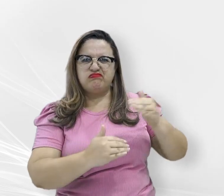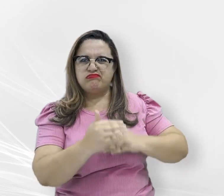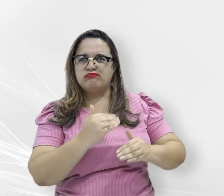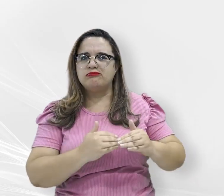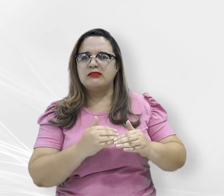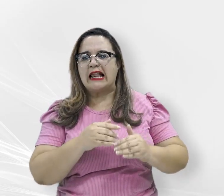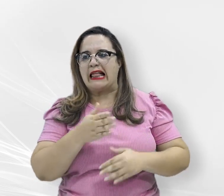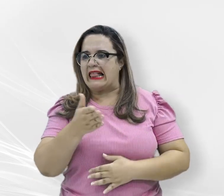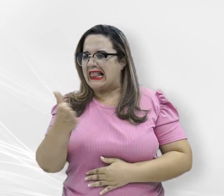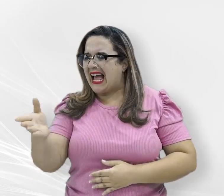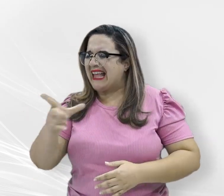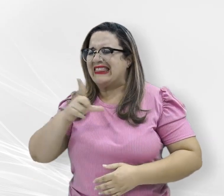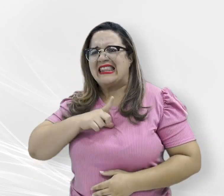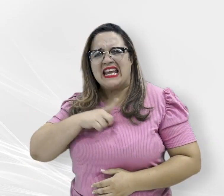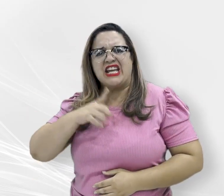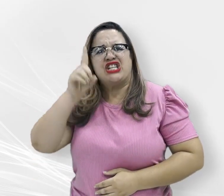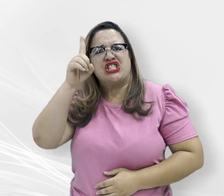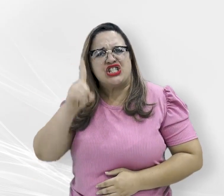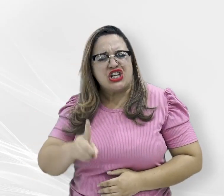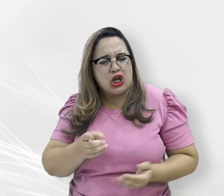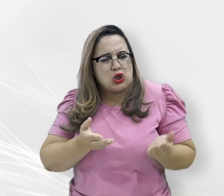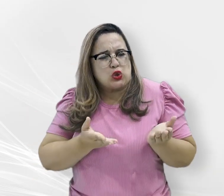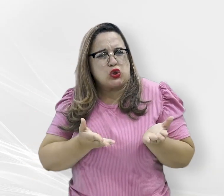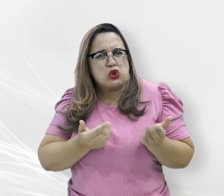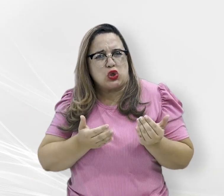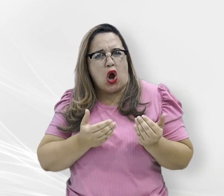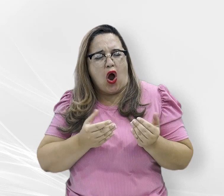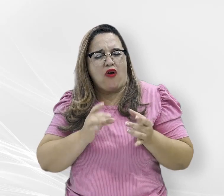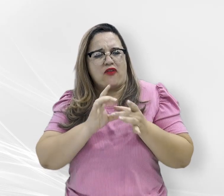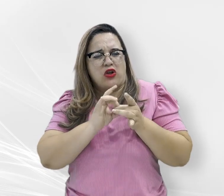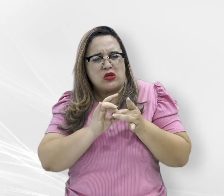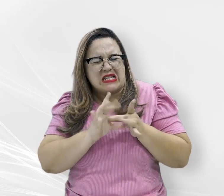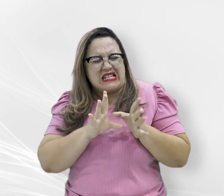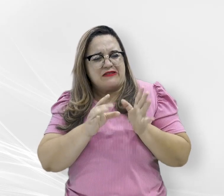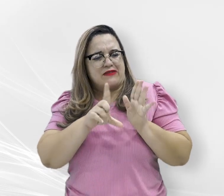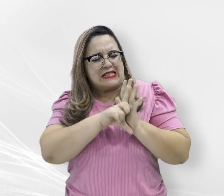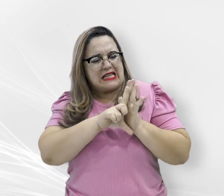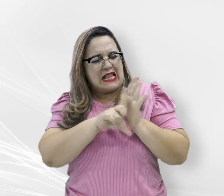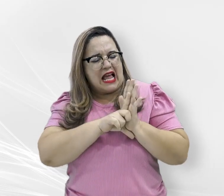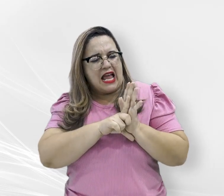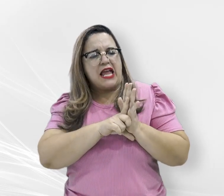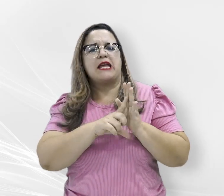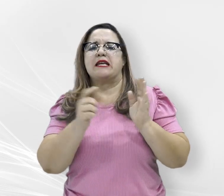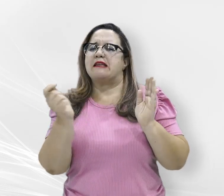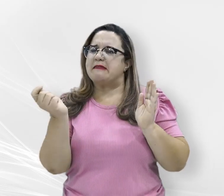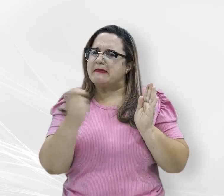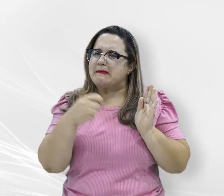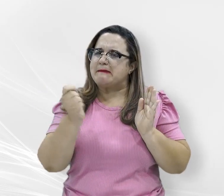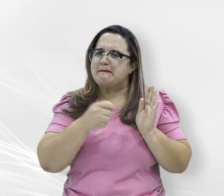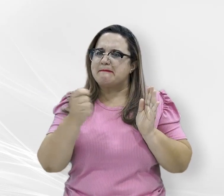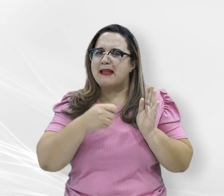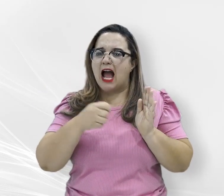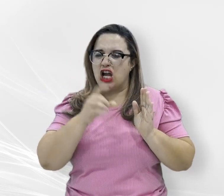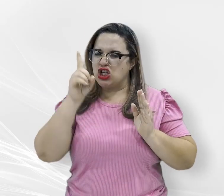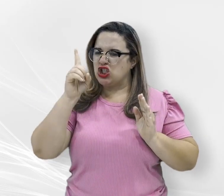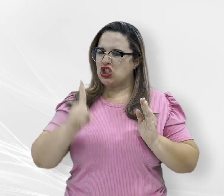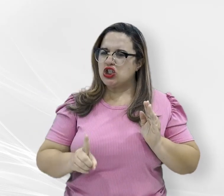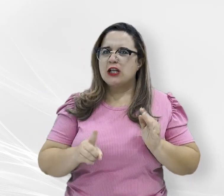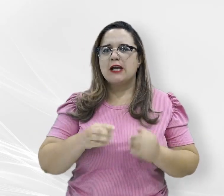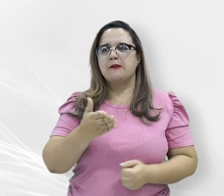crianças, adolescentes e jovens e todos os dispositivos legais e infralegais em vigor que dão concretude ao direito de adolescentes e jovens